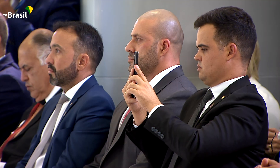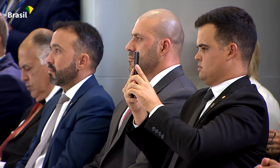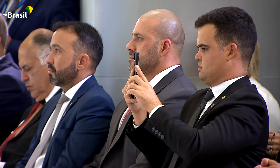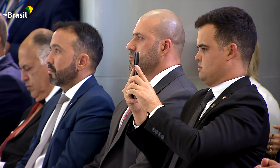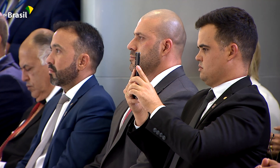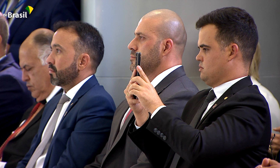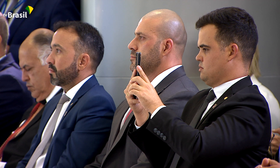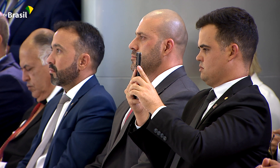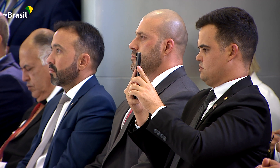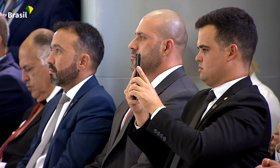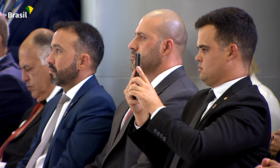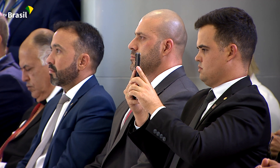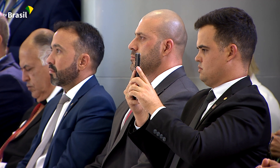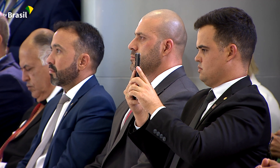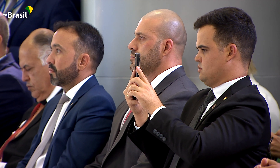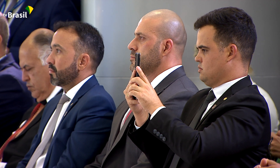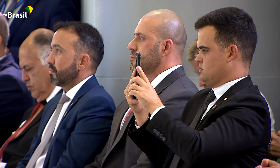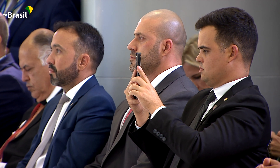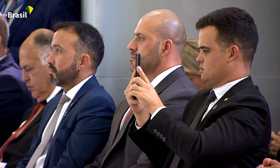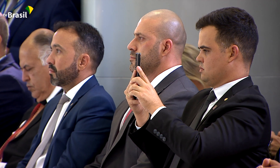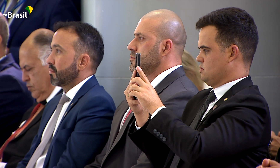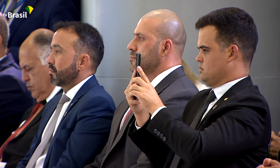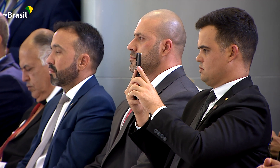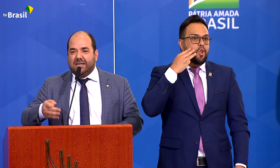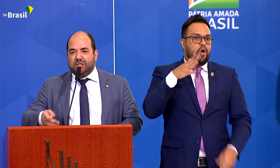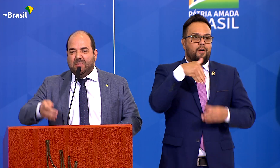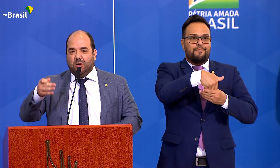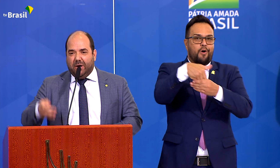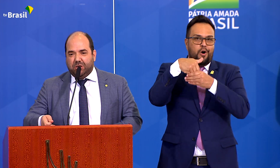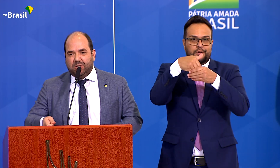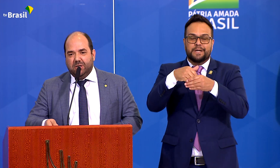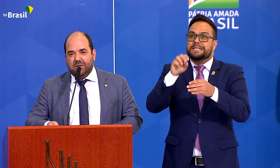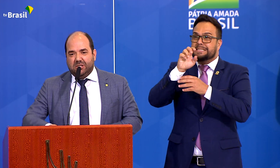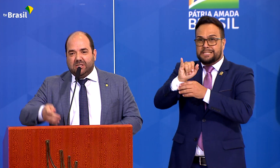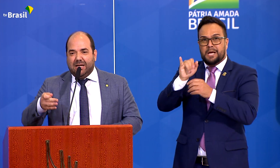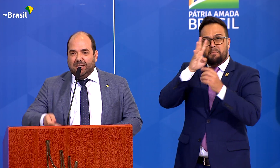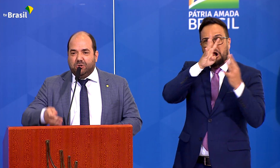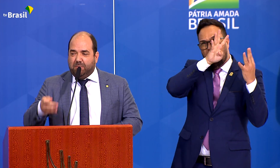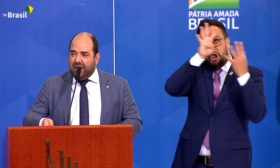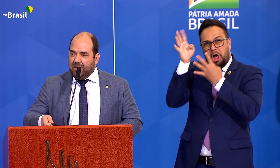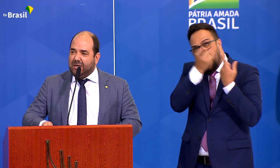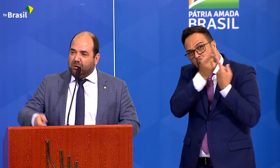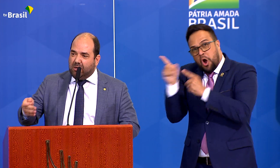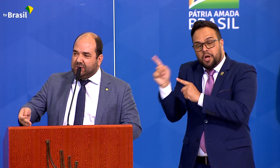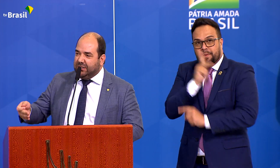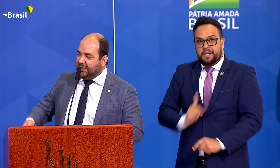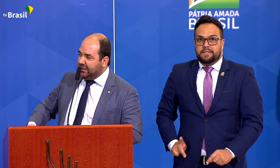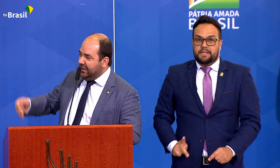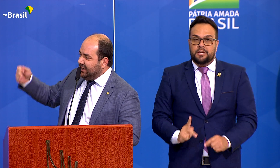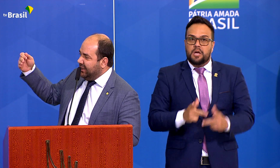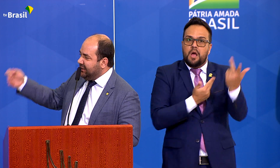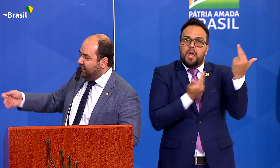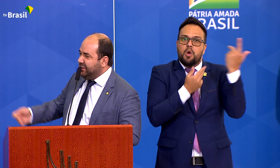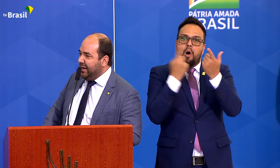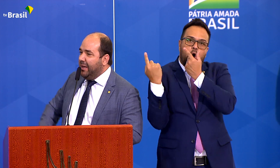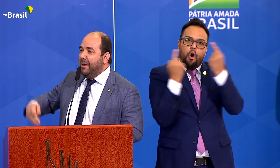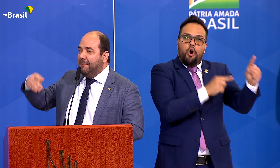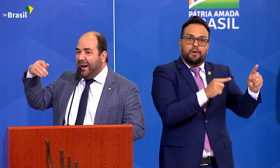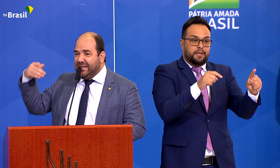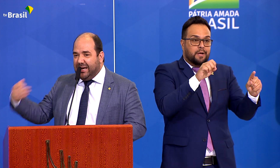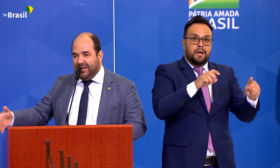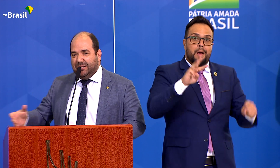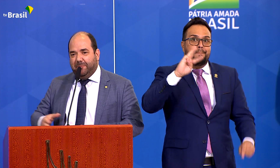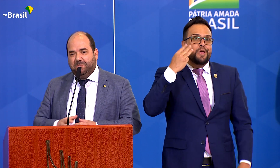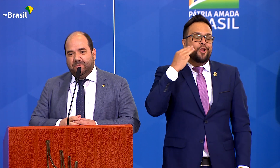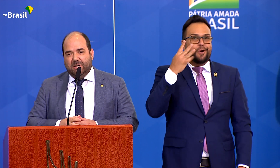de votos quando se ataca o presidente ataca 57 milhões de cidadãos de bem e que eu tenho certeza que a seleção